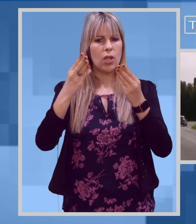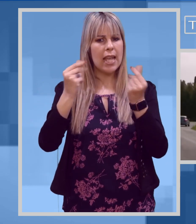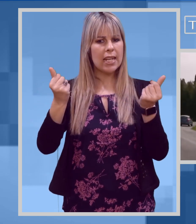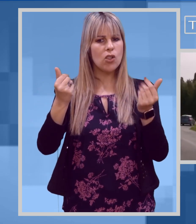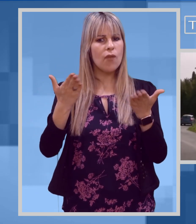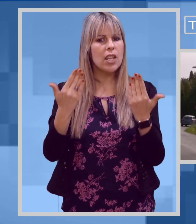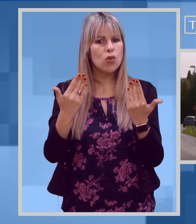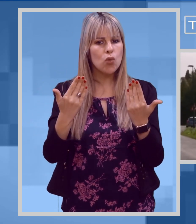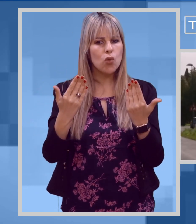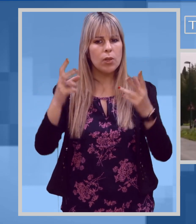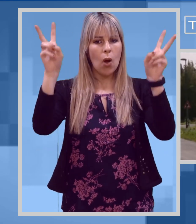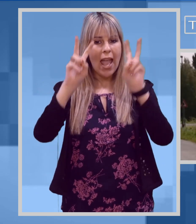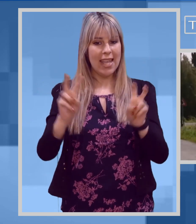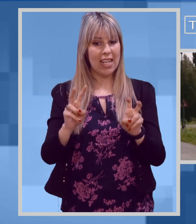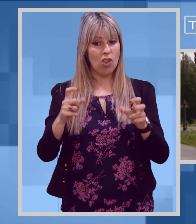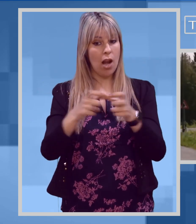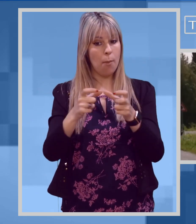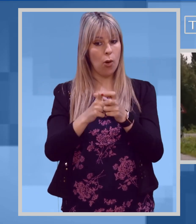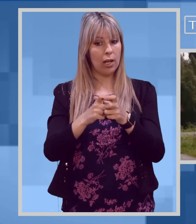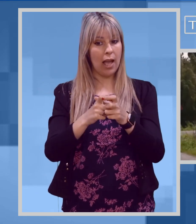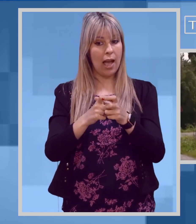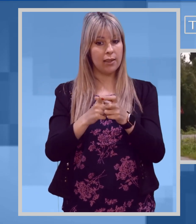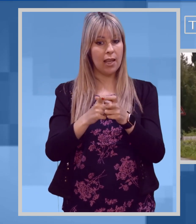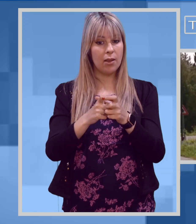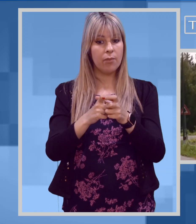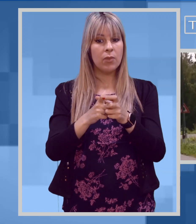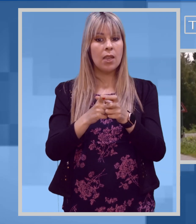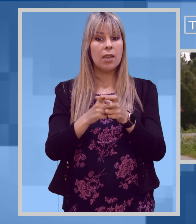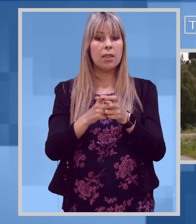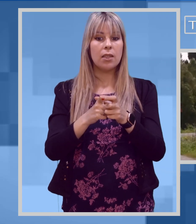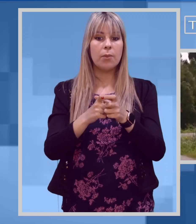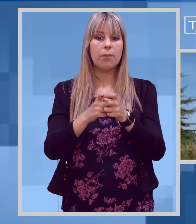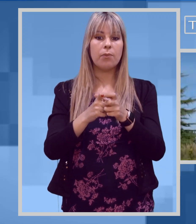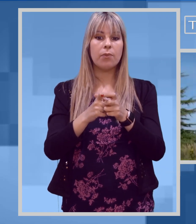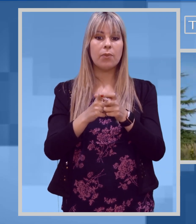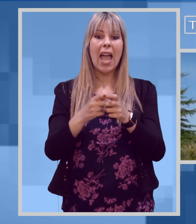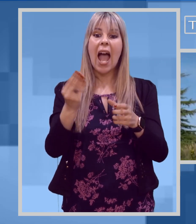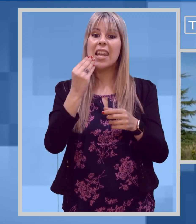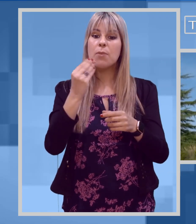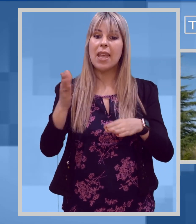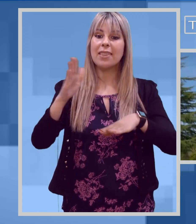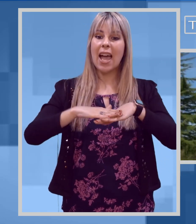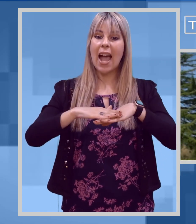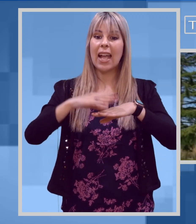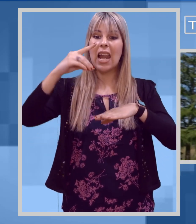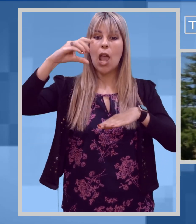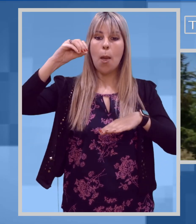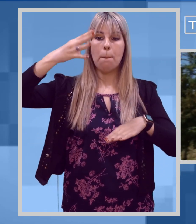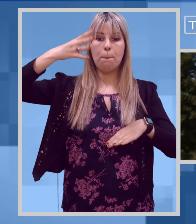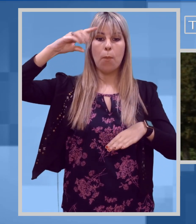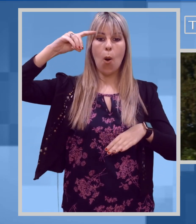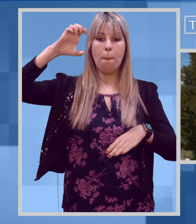Due le questioni da risolvere immediatamente. L'energia presso la borgata agricola alimenta anche le pompe di